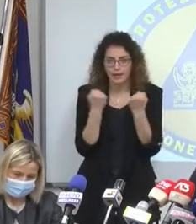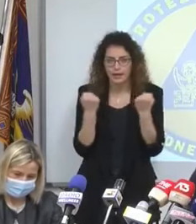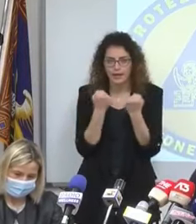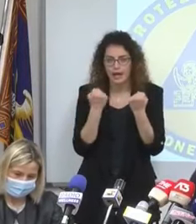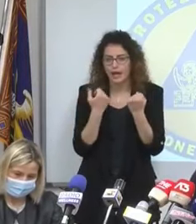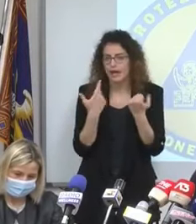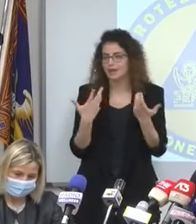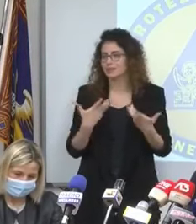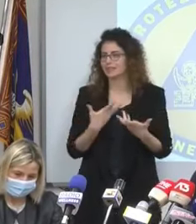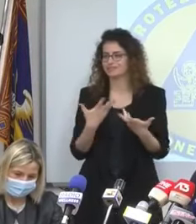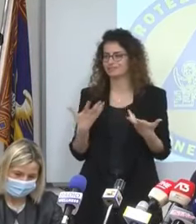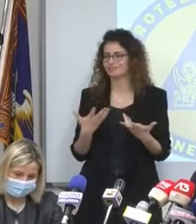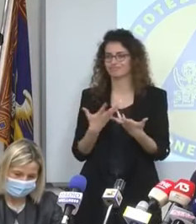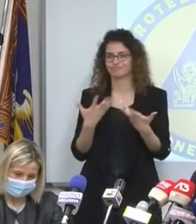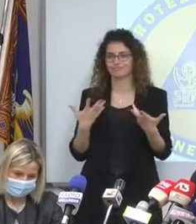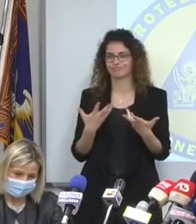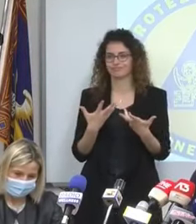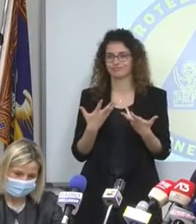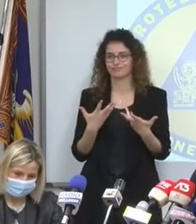livello dilettantistico, perché